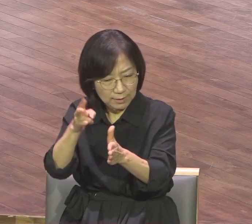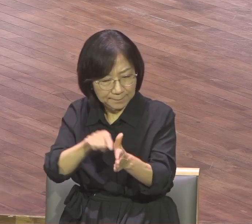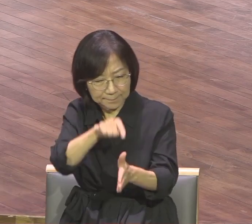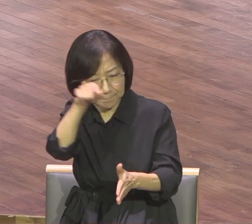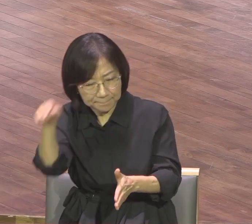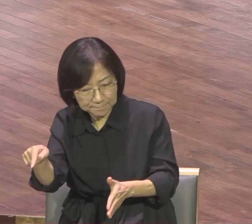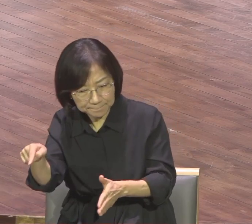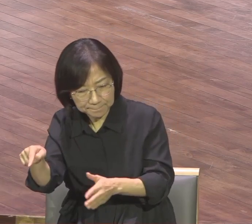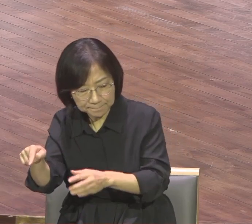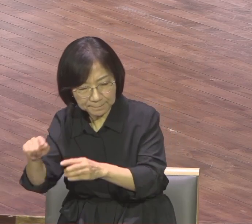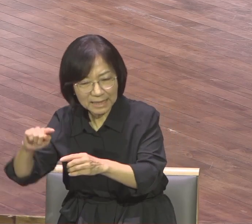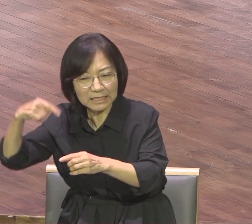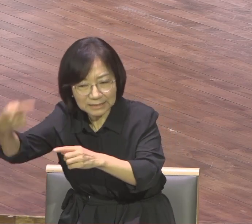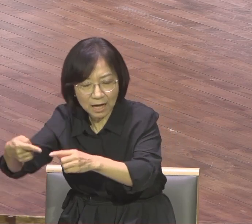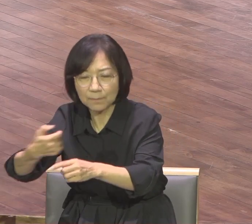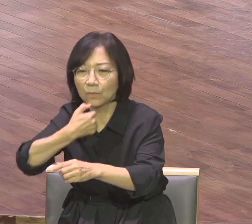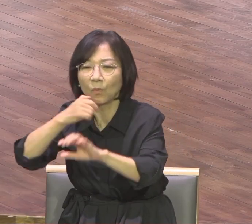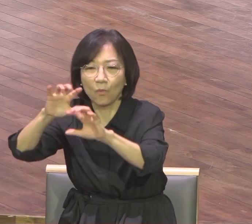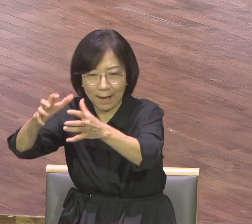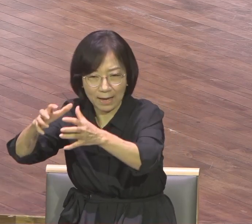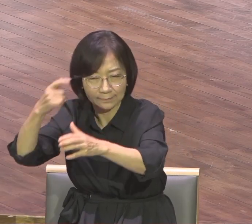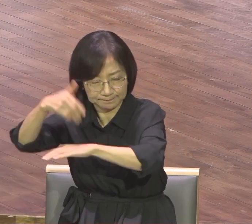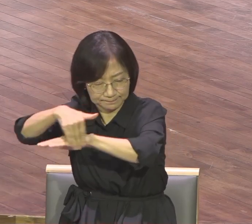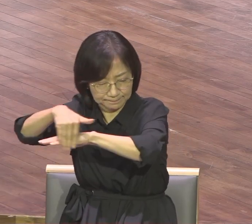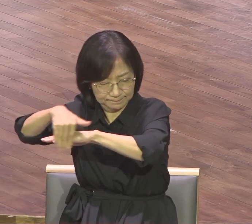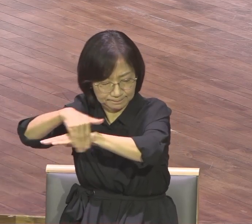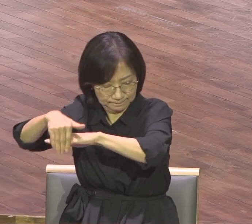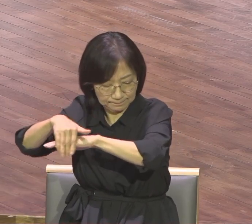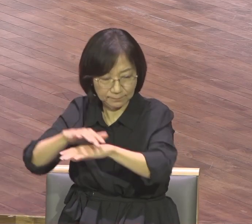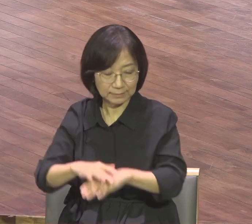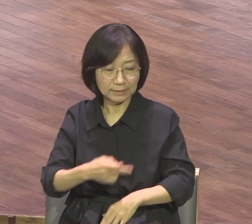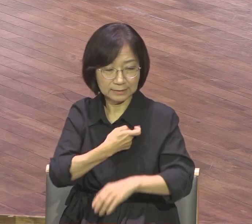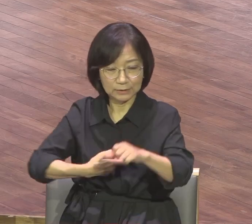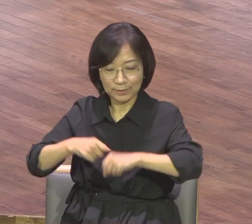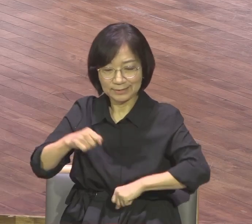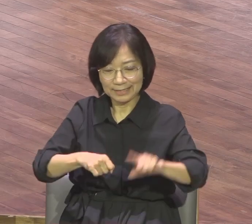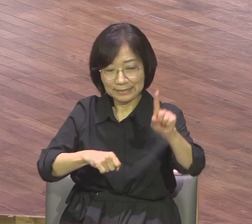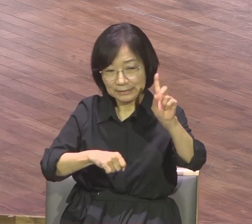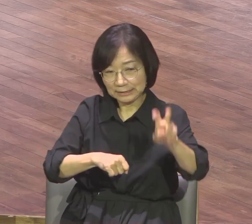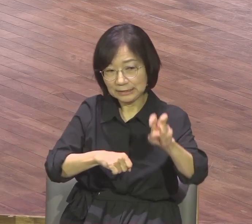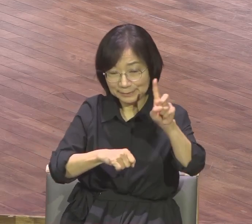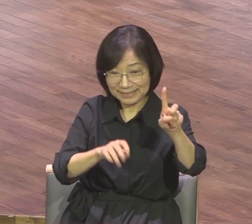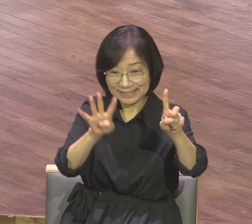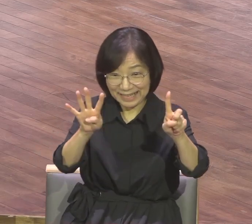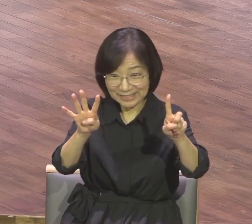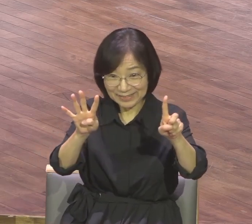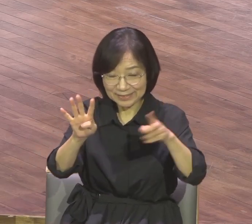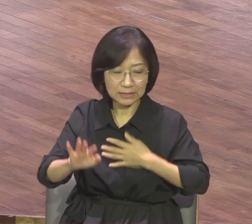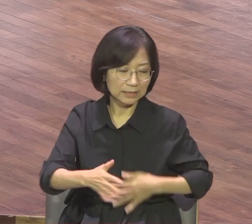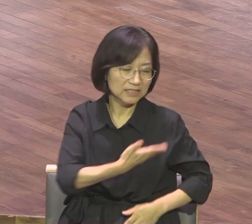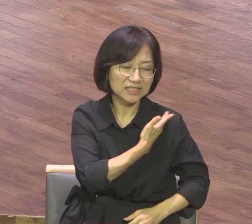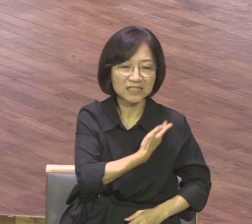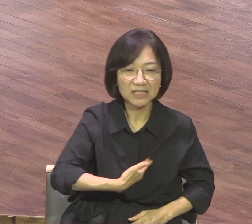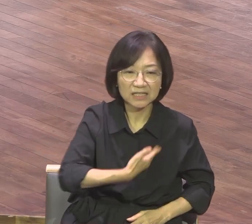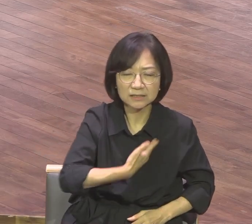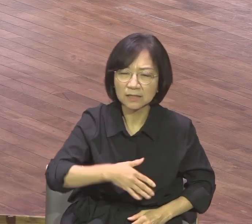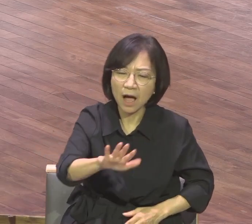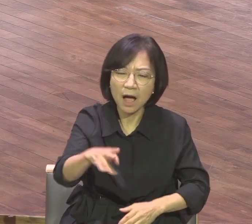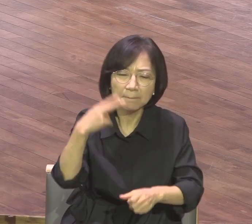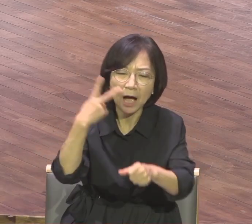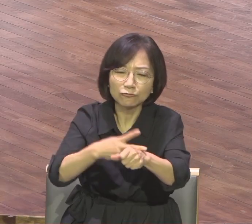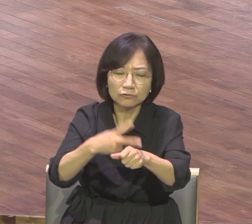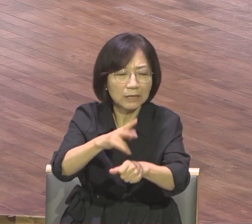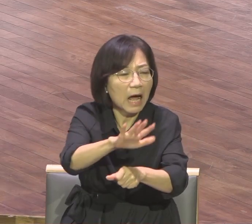향해서 나갈 계획을 쫙 세웠어요. 사도행전 21장 4절에 보면 제자들이 바울에게 예루살렘으로 가면